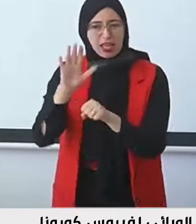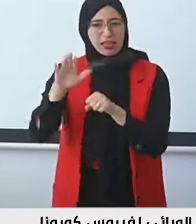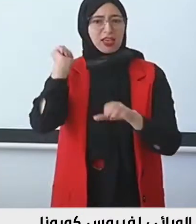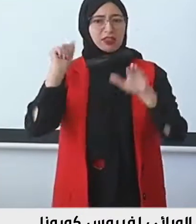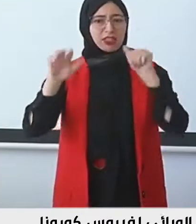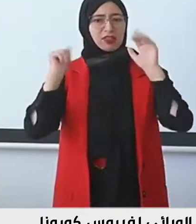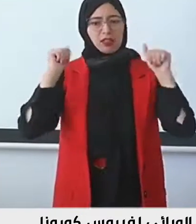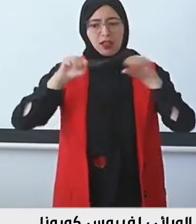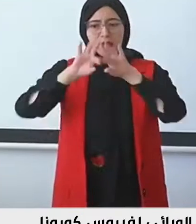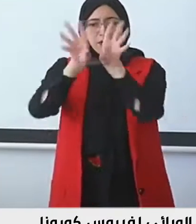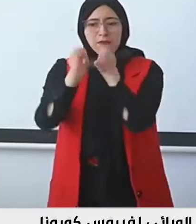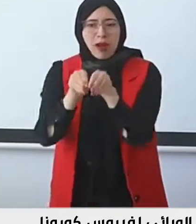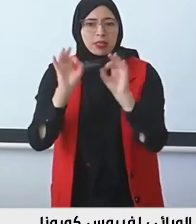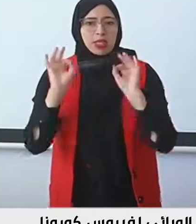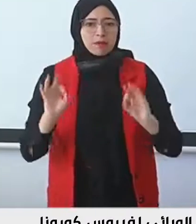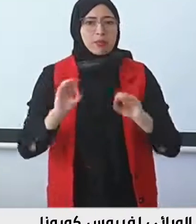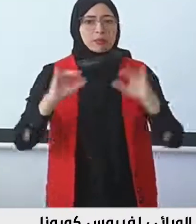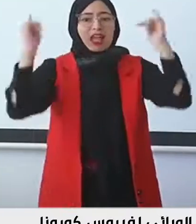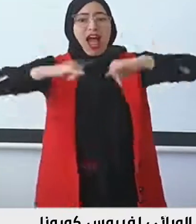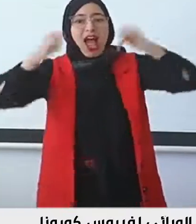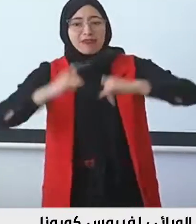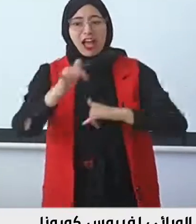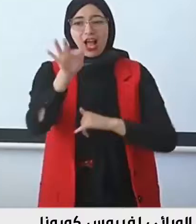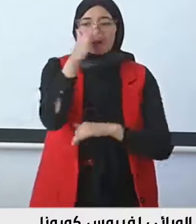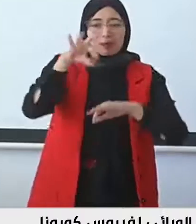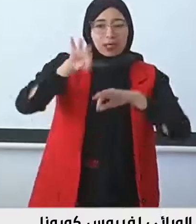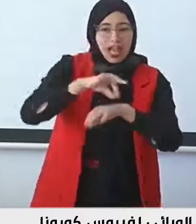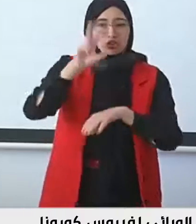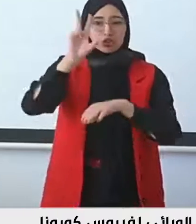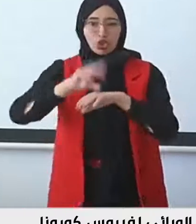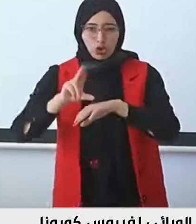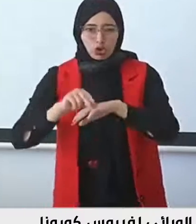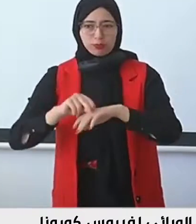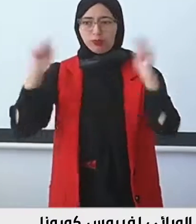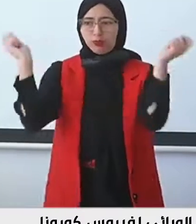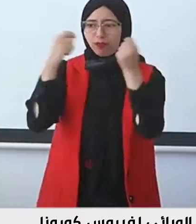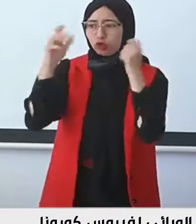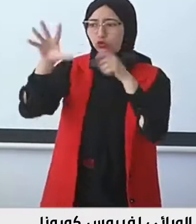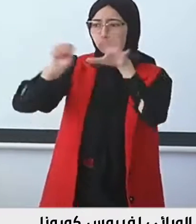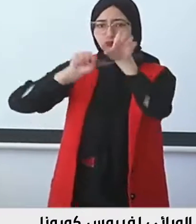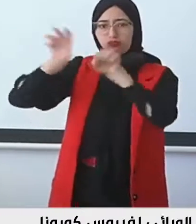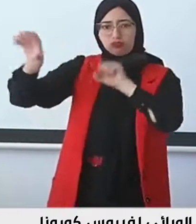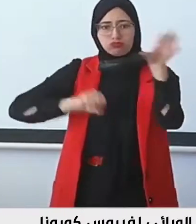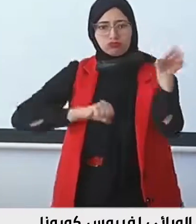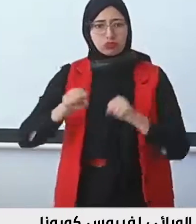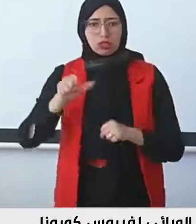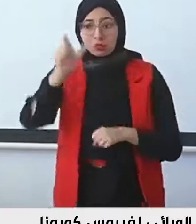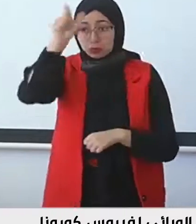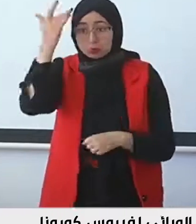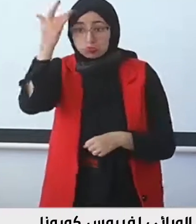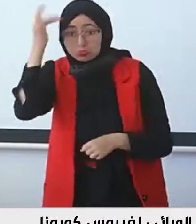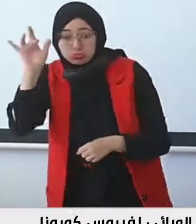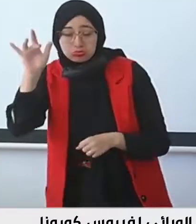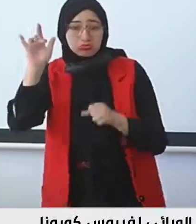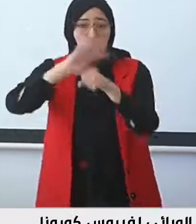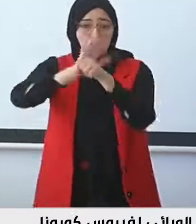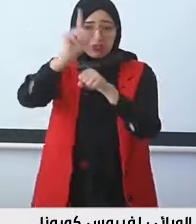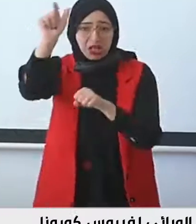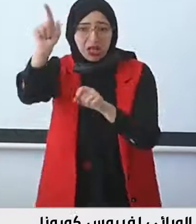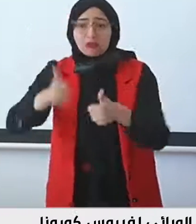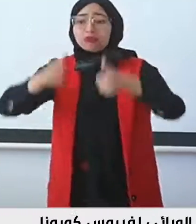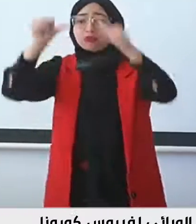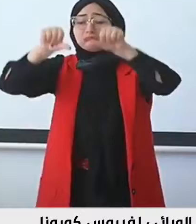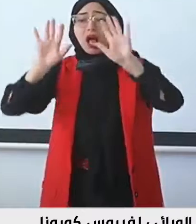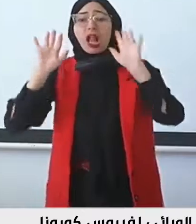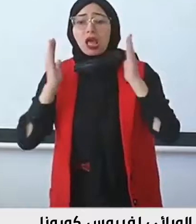المستوى العائلي نقصد به الحفلات العائلية اللي نستدعوا فيها برشا عباد ما نعرفوش عليهم العباد، مع شكون كانوا على